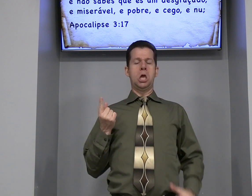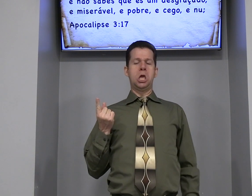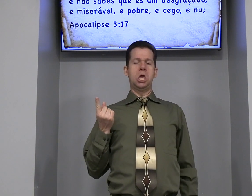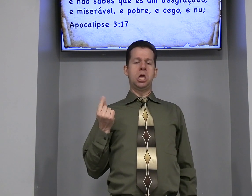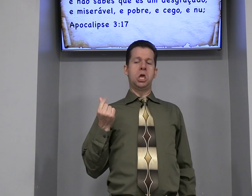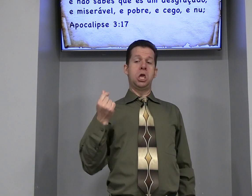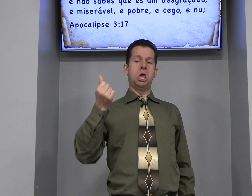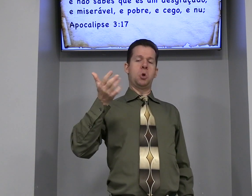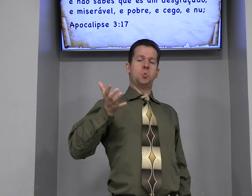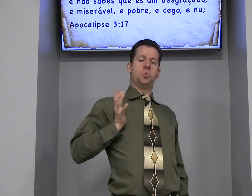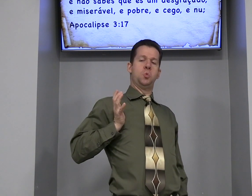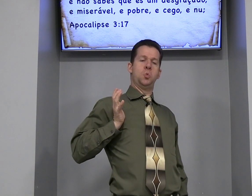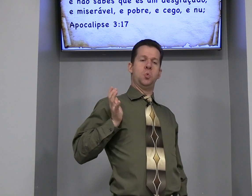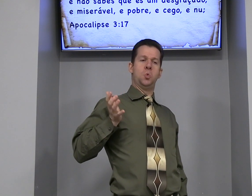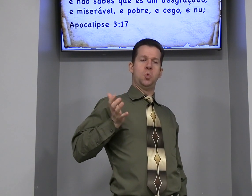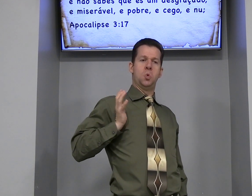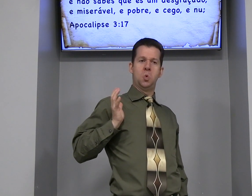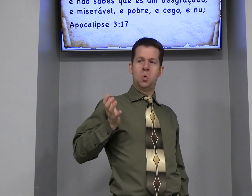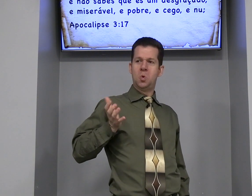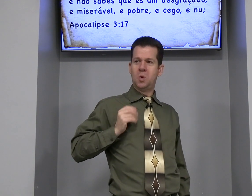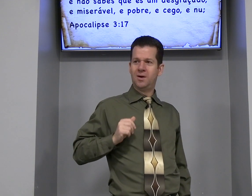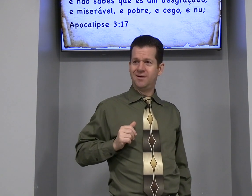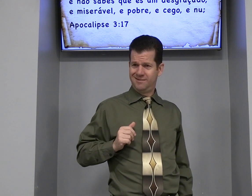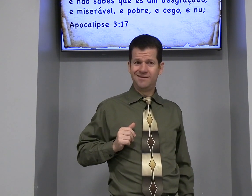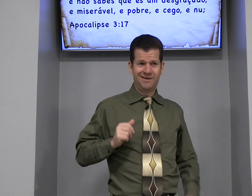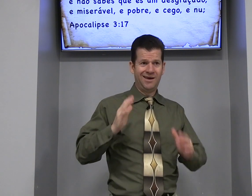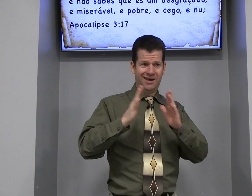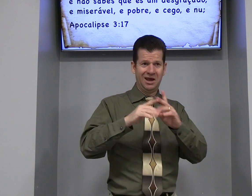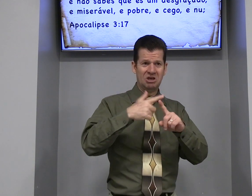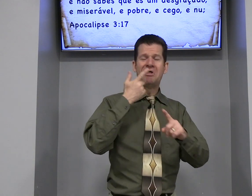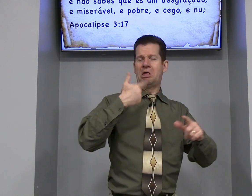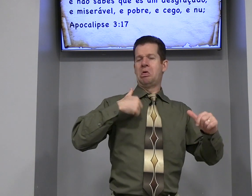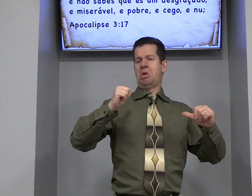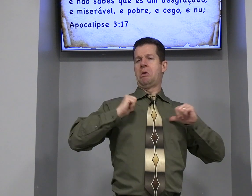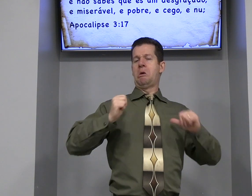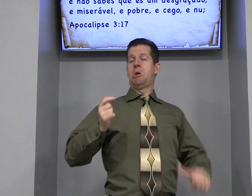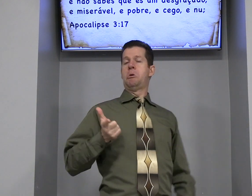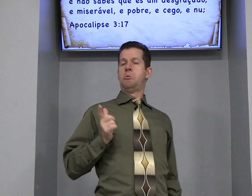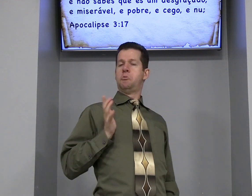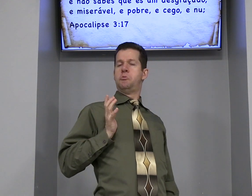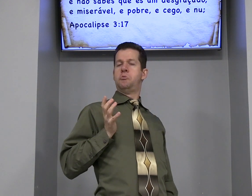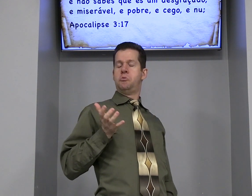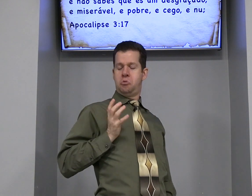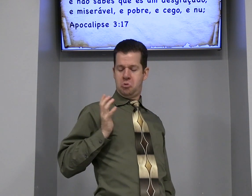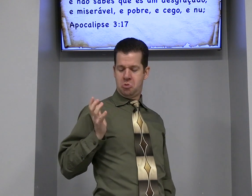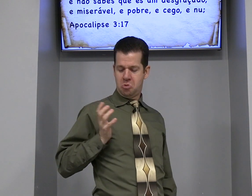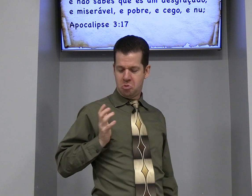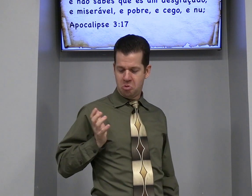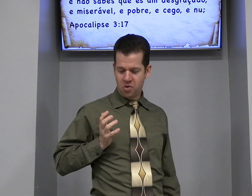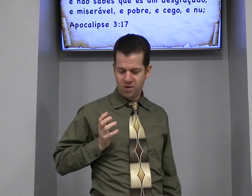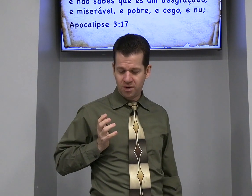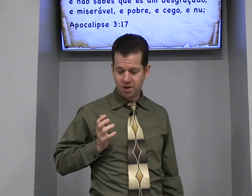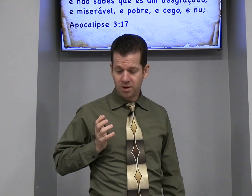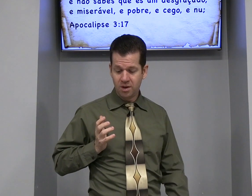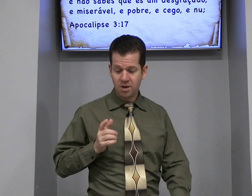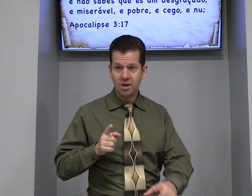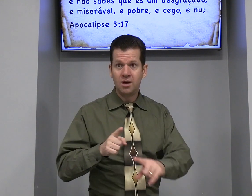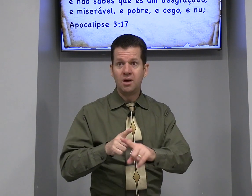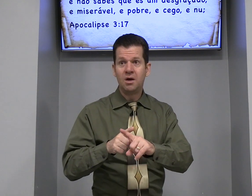Eu sou rico e estou enriquecido e de nada tenho